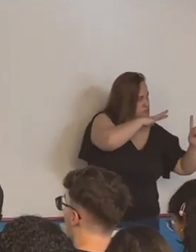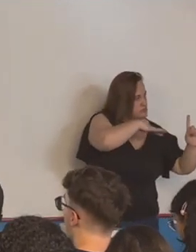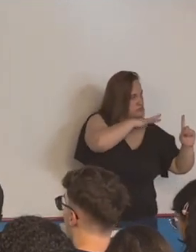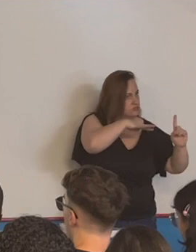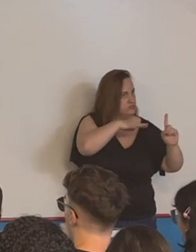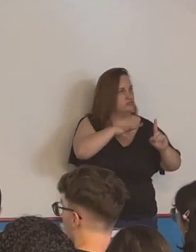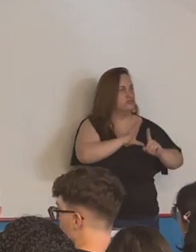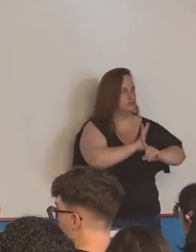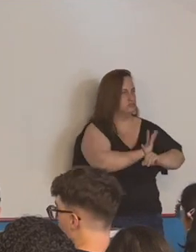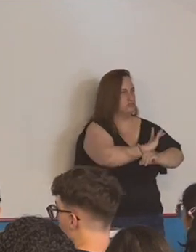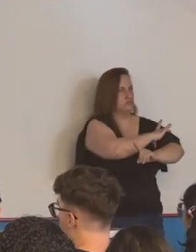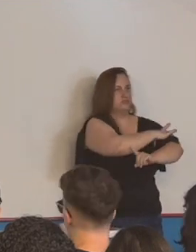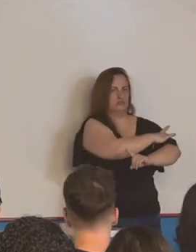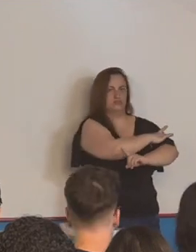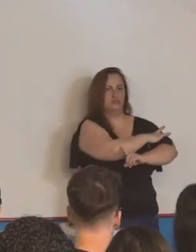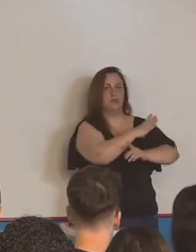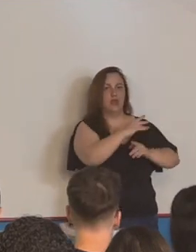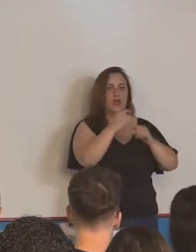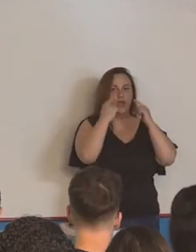uma